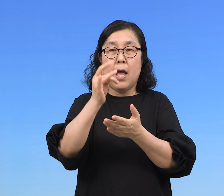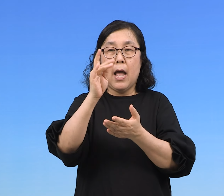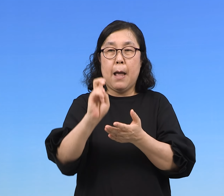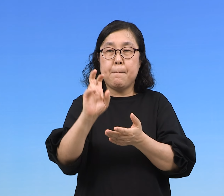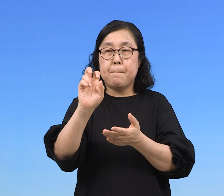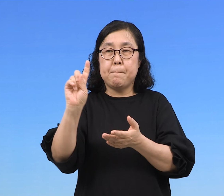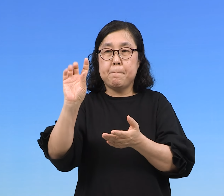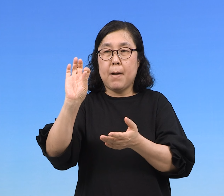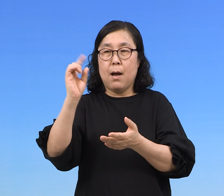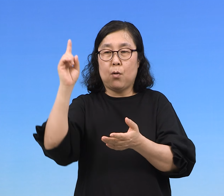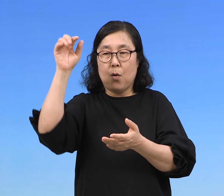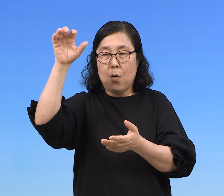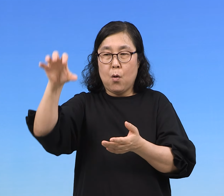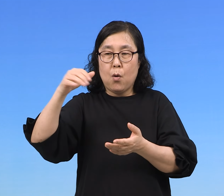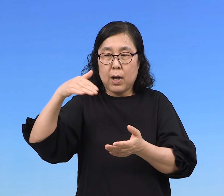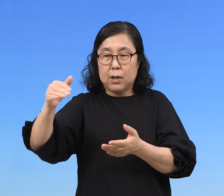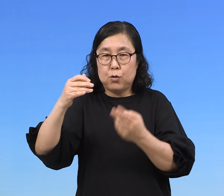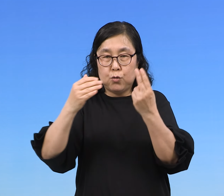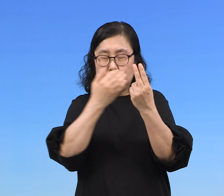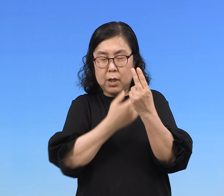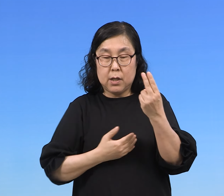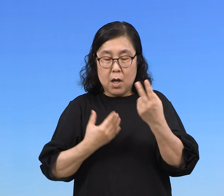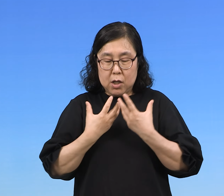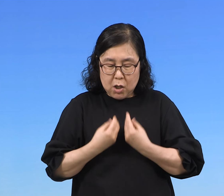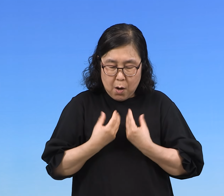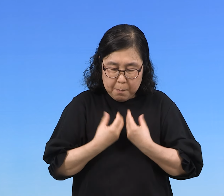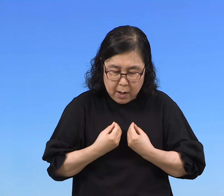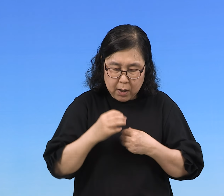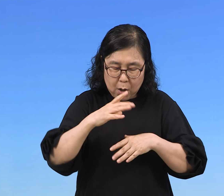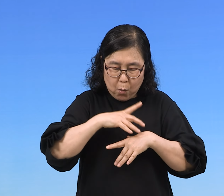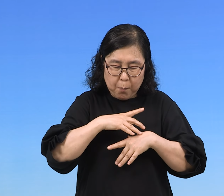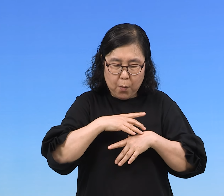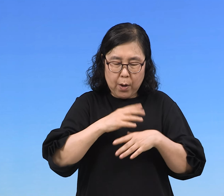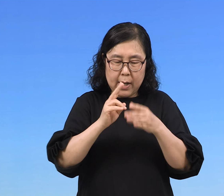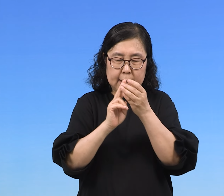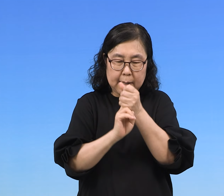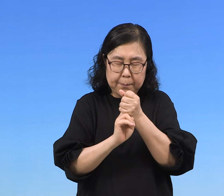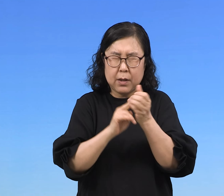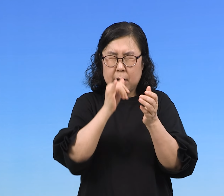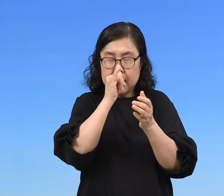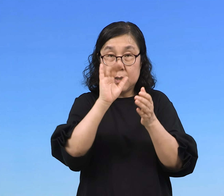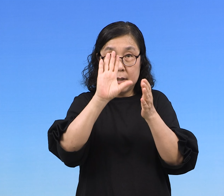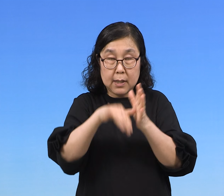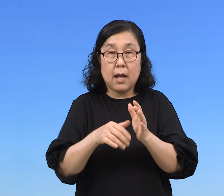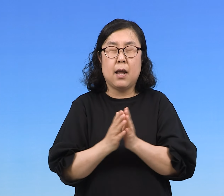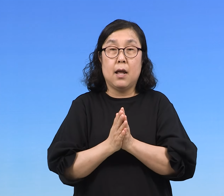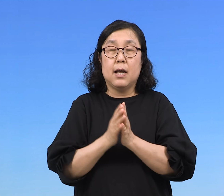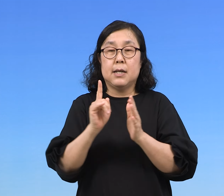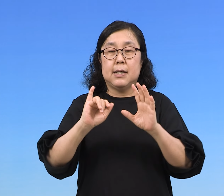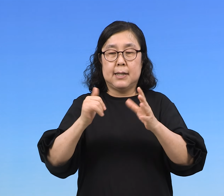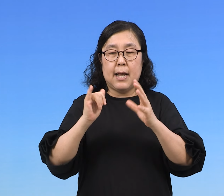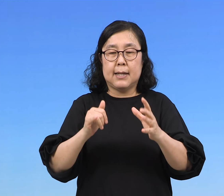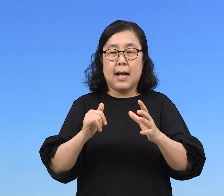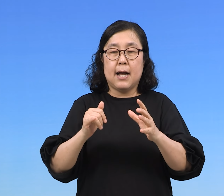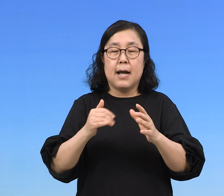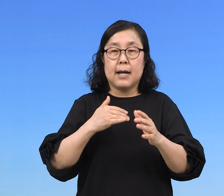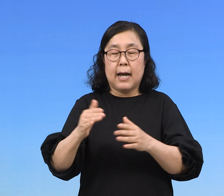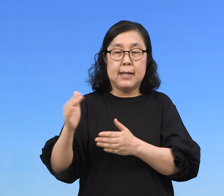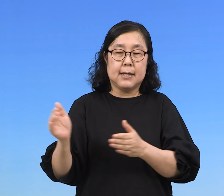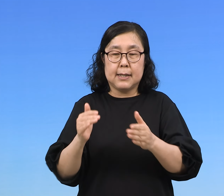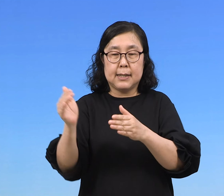엠마오 마을로 가는 두 제자, 절망과 공포에 잠겨 있을 때, 2절, 이 세상 사는 길 엠마오의 길,